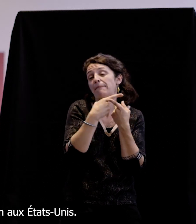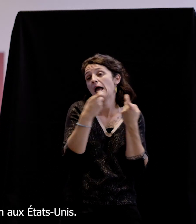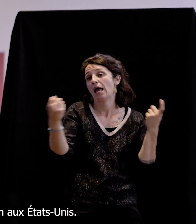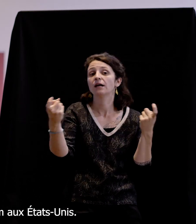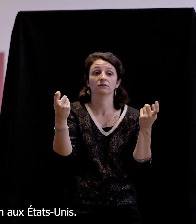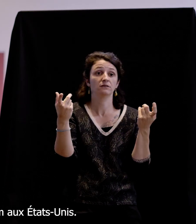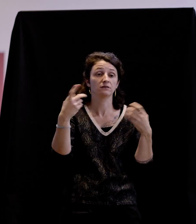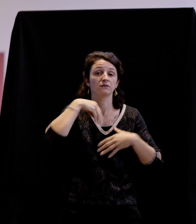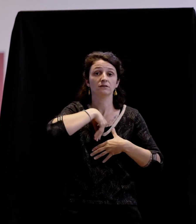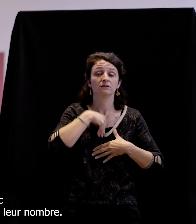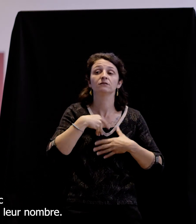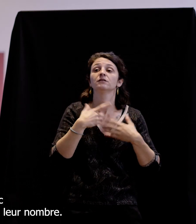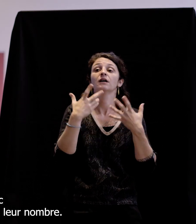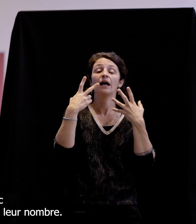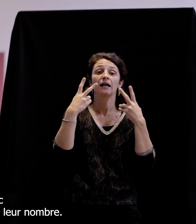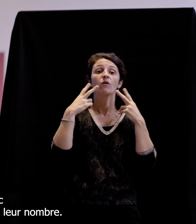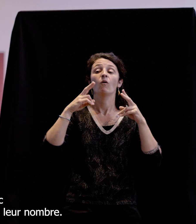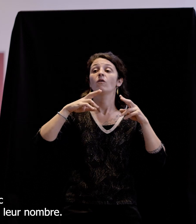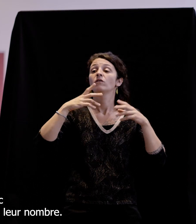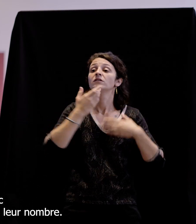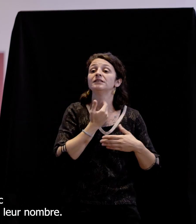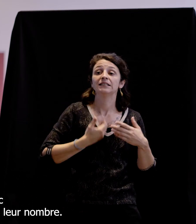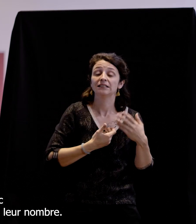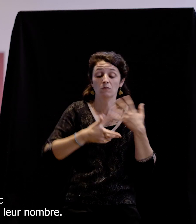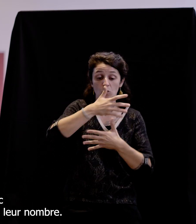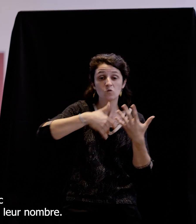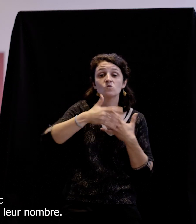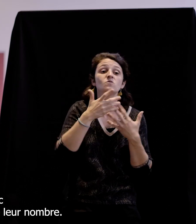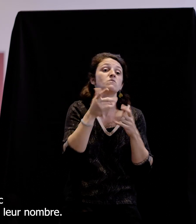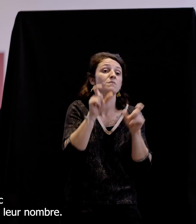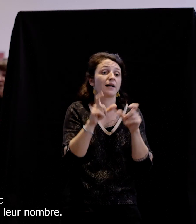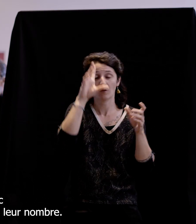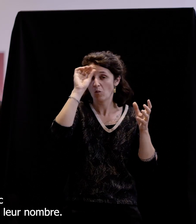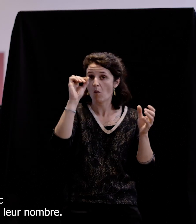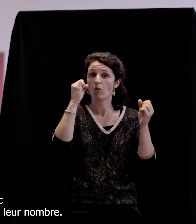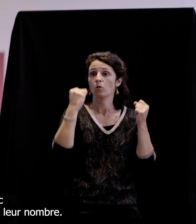d'aérodigestive team aux États-Unis. Donc, ils ont la force de leur nombre.